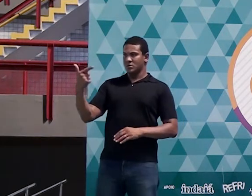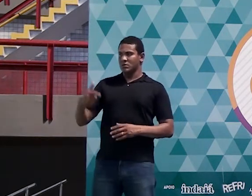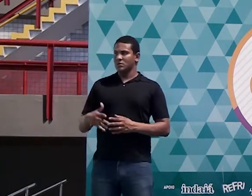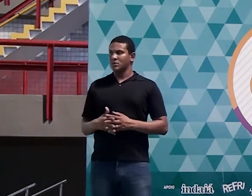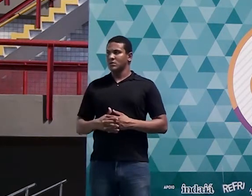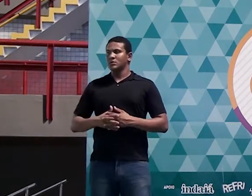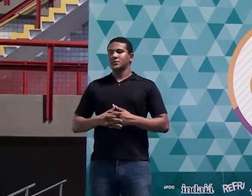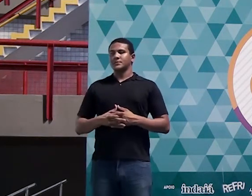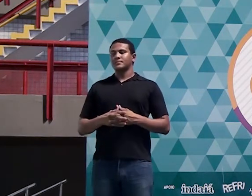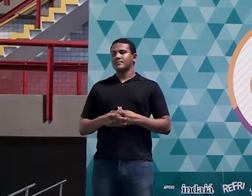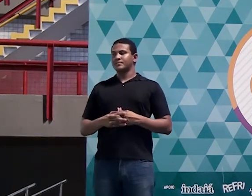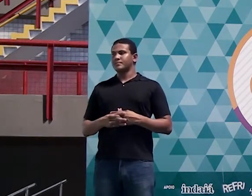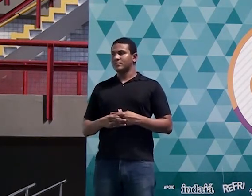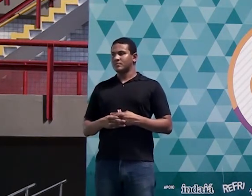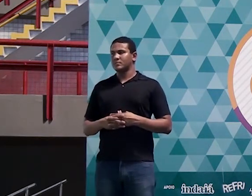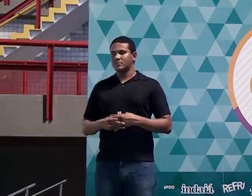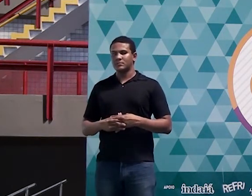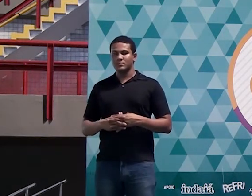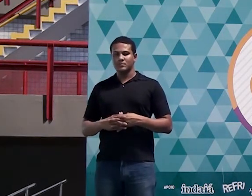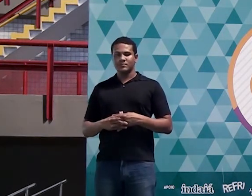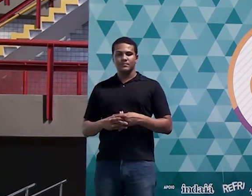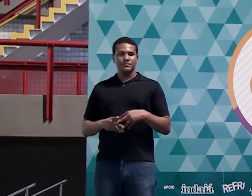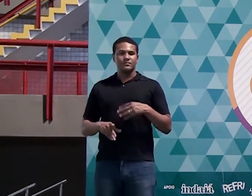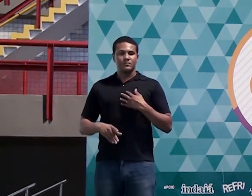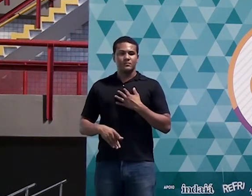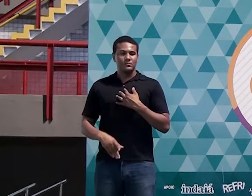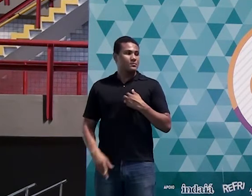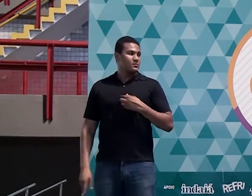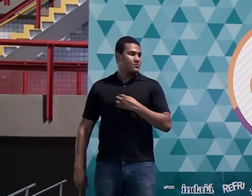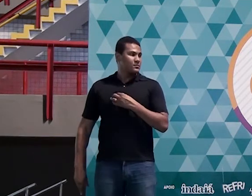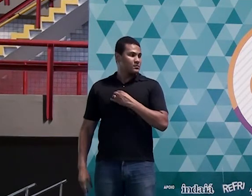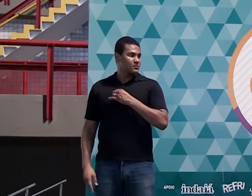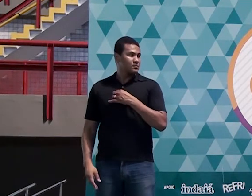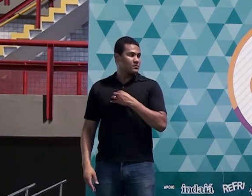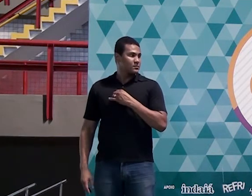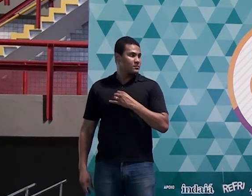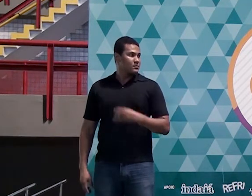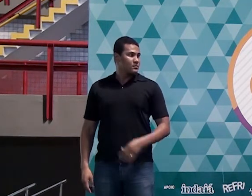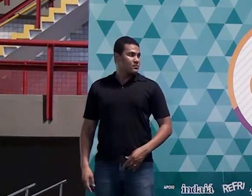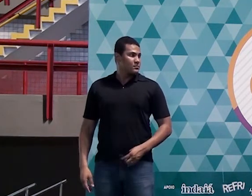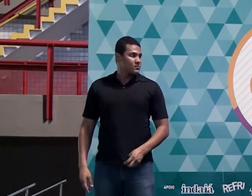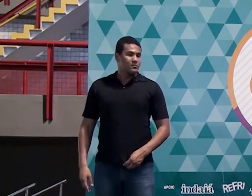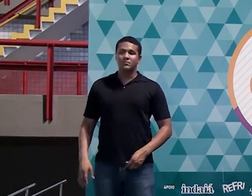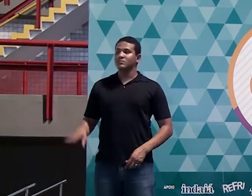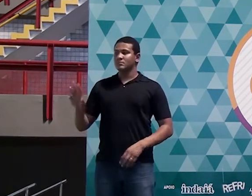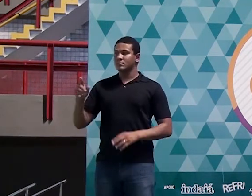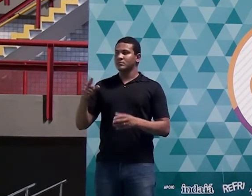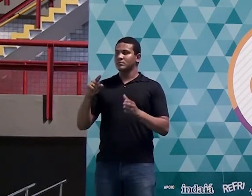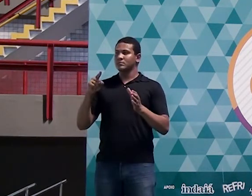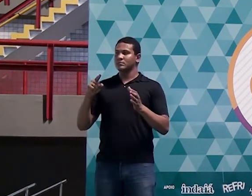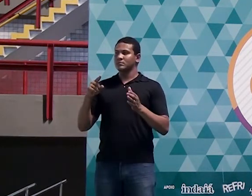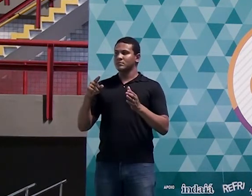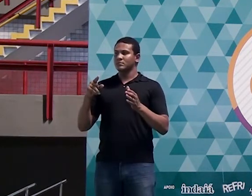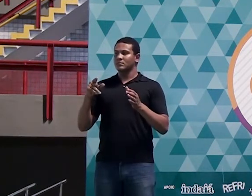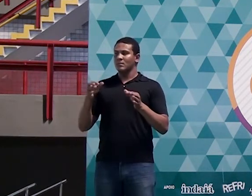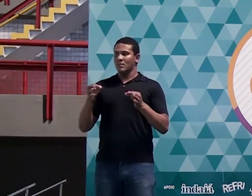Beleza? Deixa eu ver aqui qual é a dúvidas. Professor, em relação à igreja,